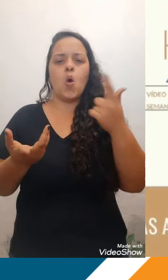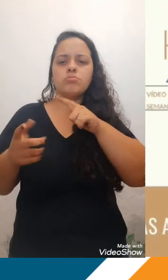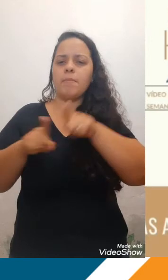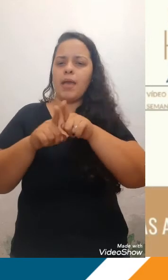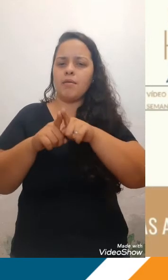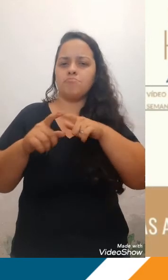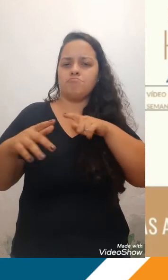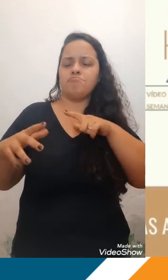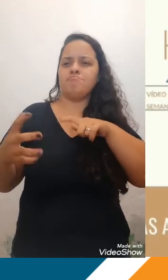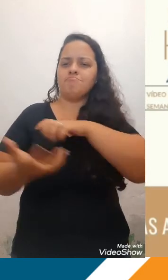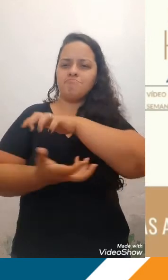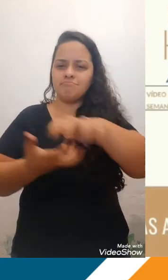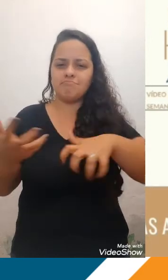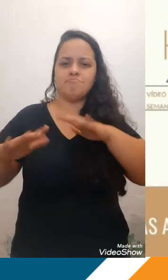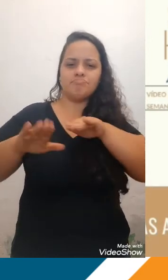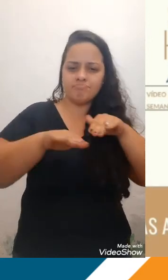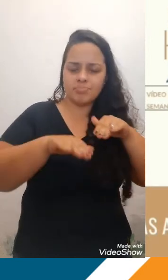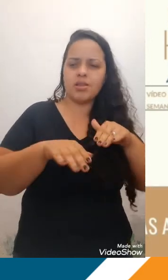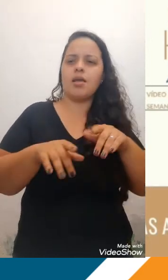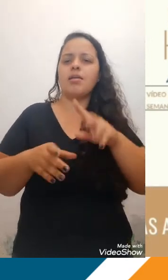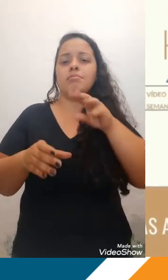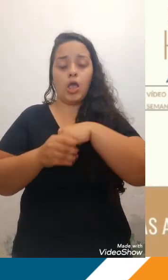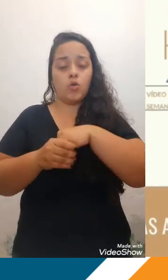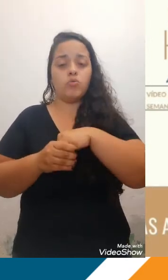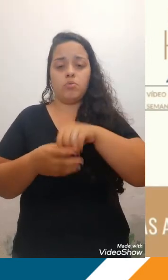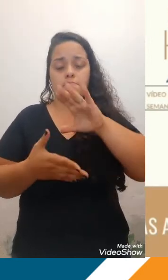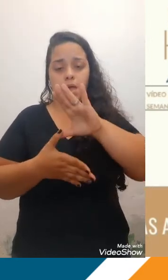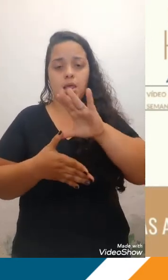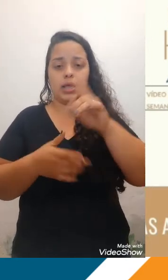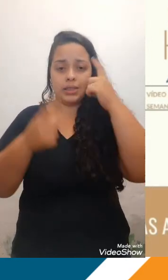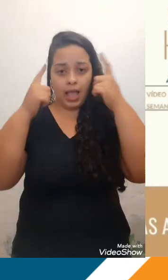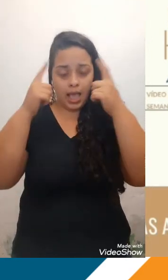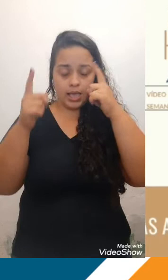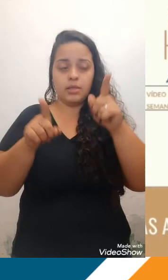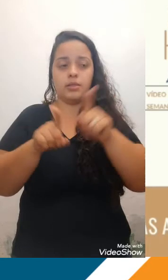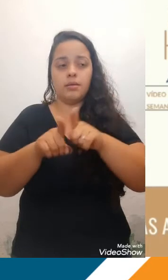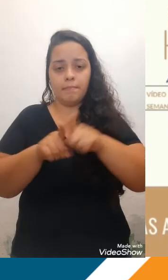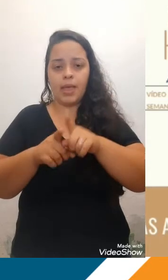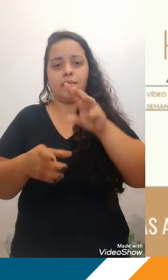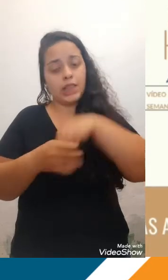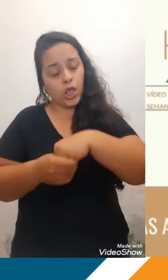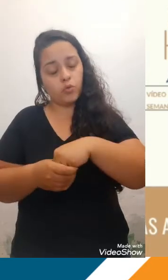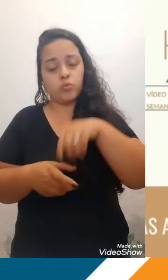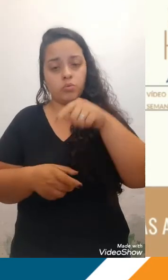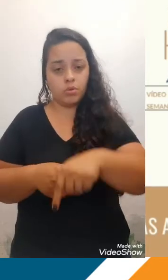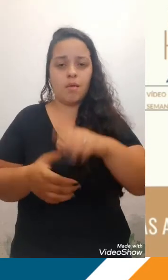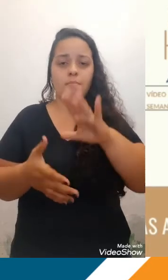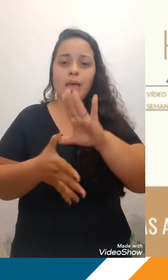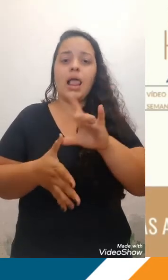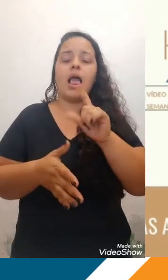movimentos locais, isto é, coisas que ocorreram na própria América, ideias e influências que surgiram na própria América,